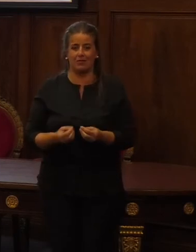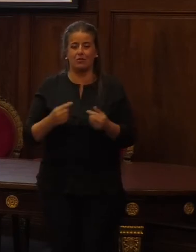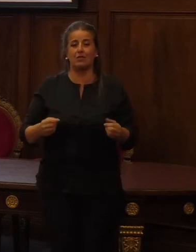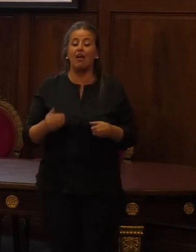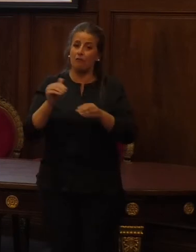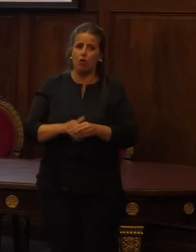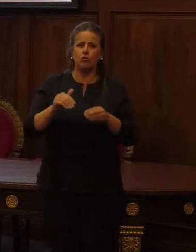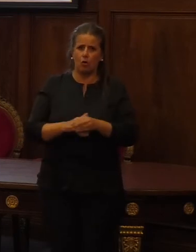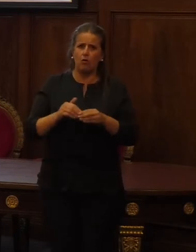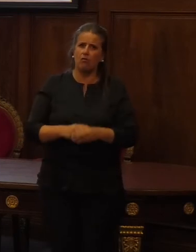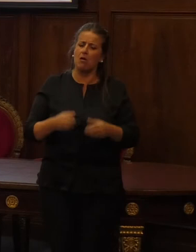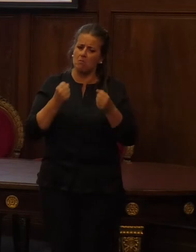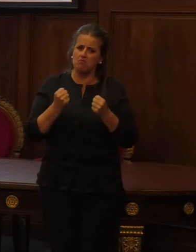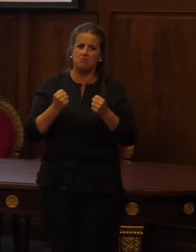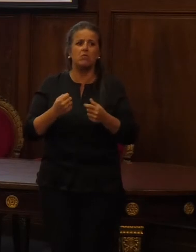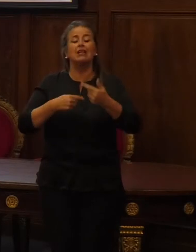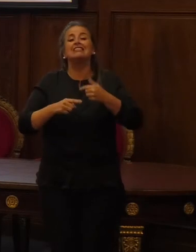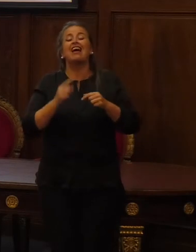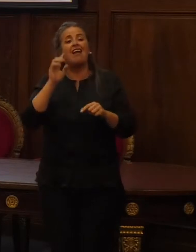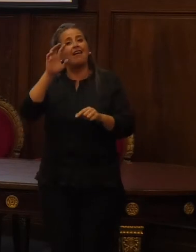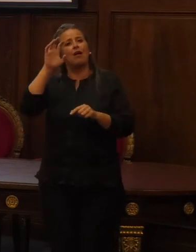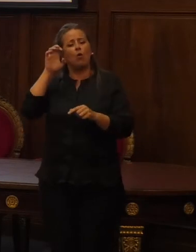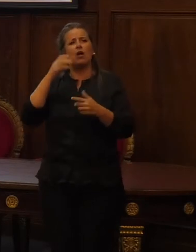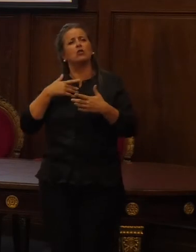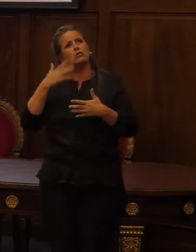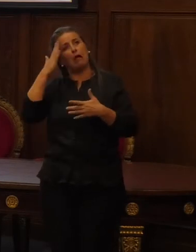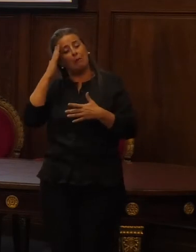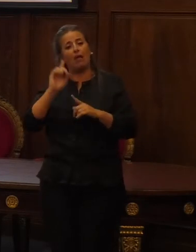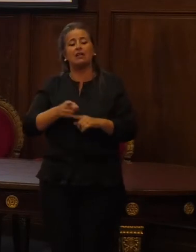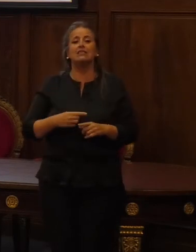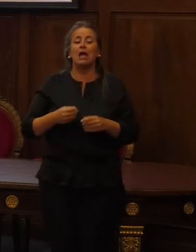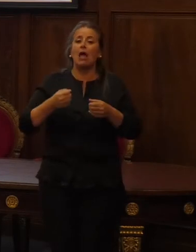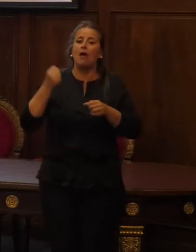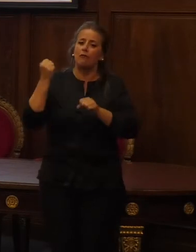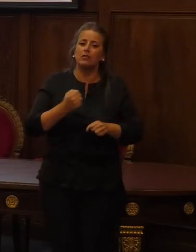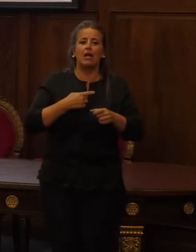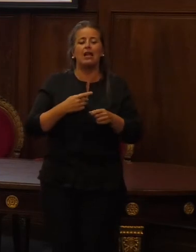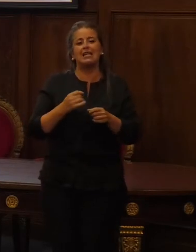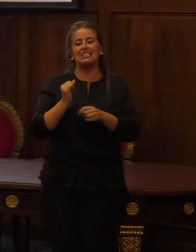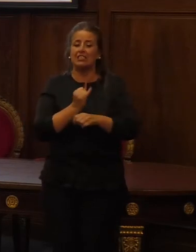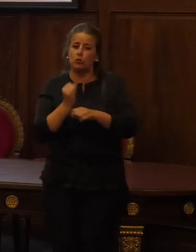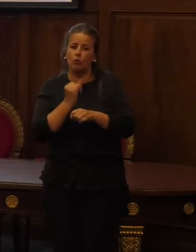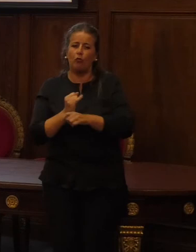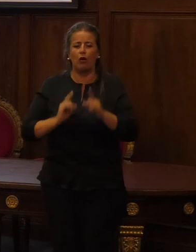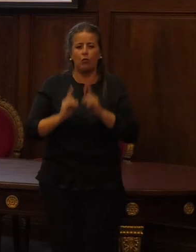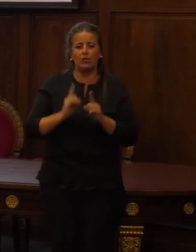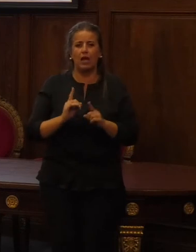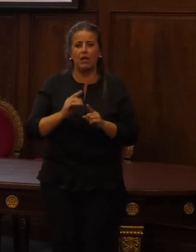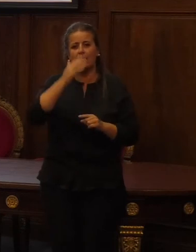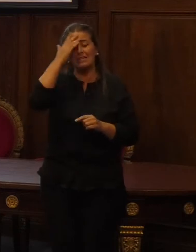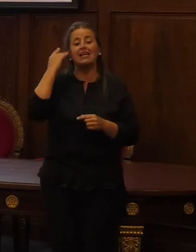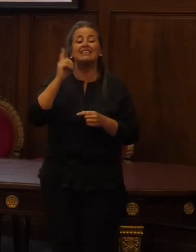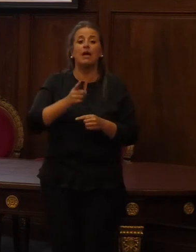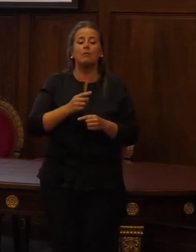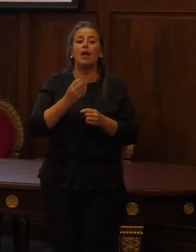fue significativo. También recuerdo que enseguida que se creó el Instituto Asimilado a Facultad de Psicología,